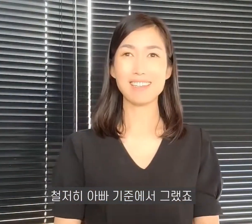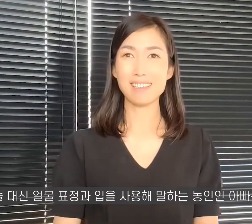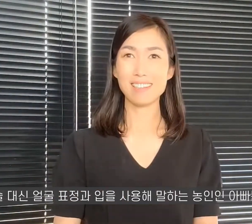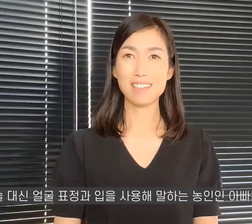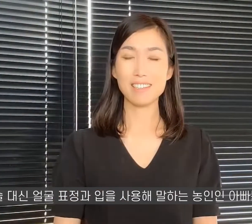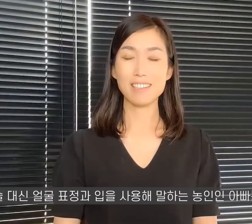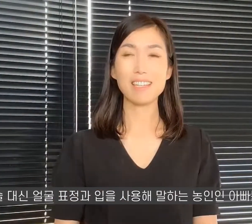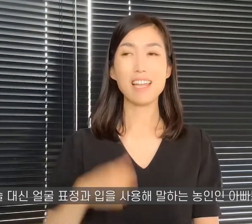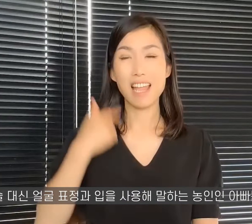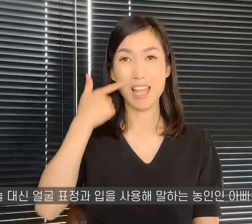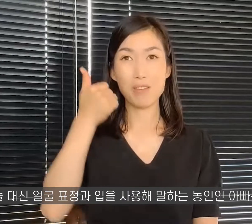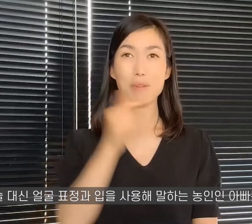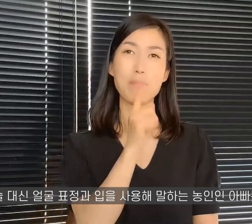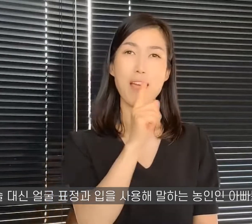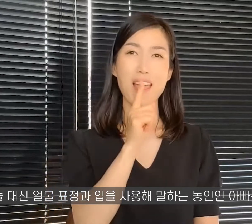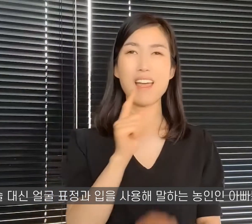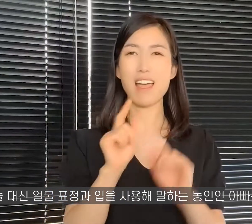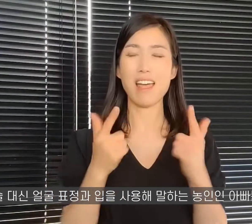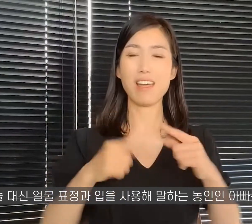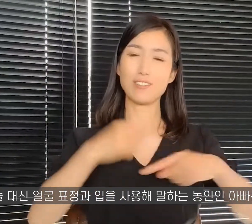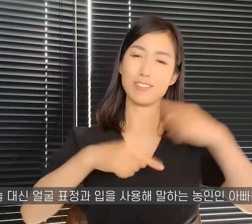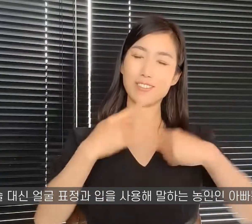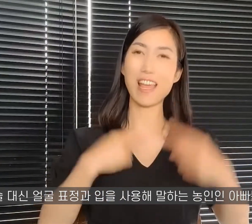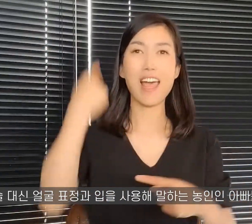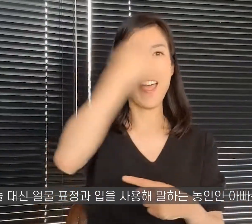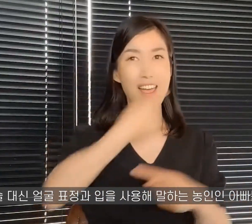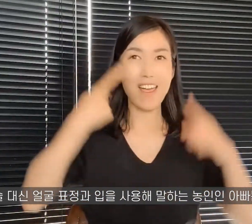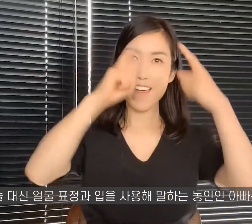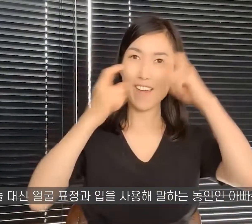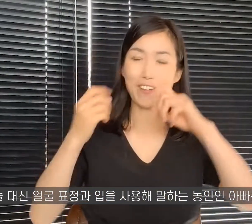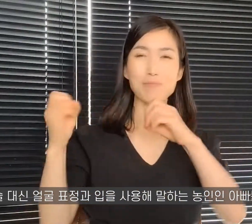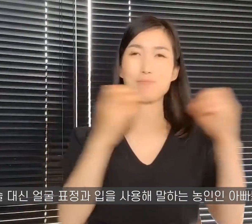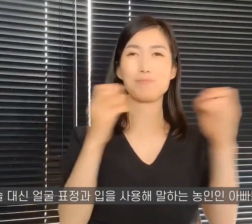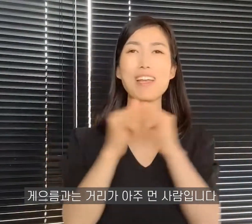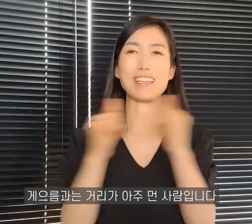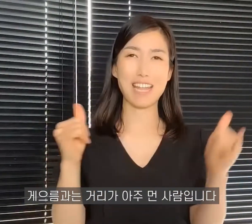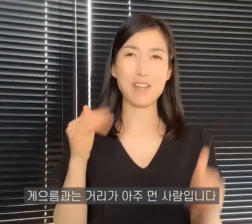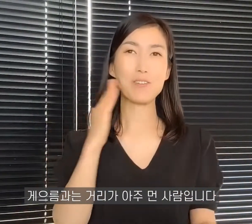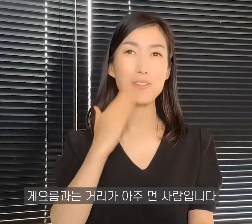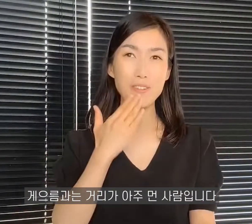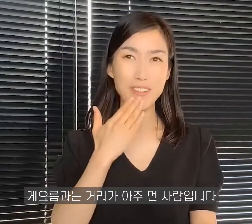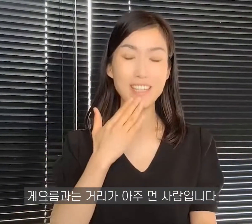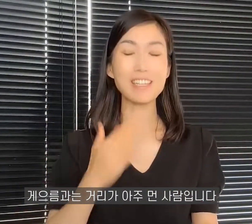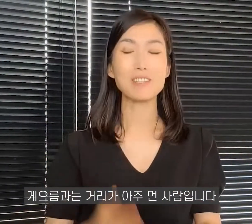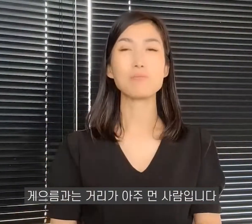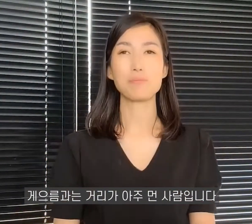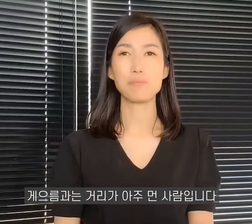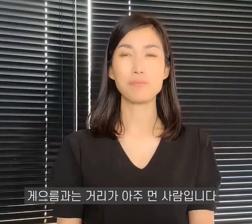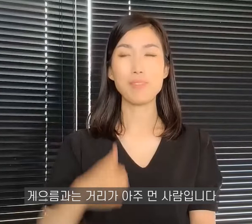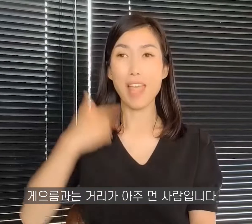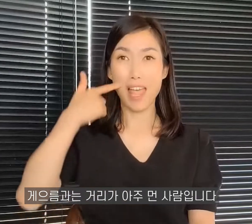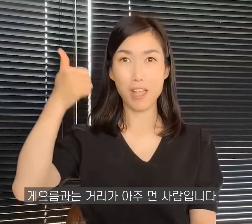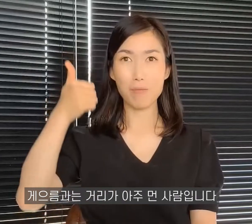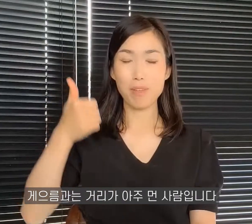입술 대신 얼굴 표정과 입을 사용해 말하는 농인 아빠는 게으름 과는 거리가 아주 먼 사람입니다